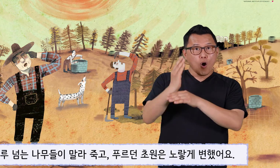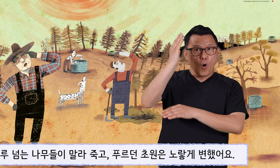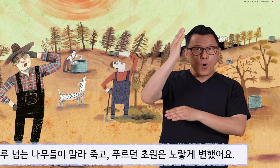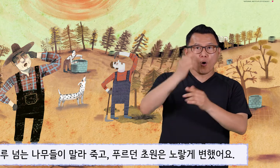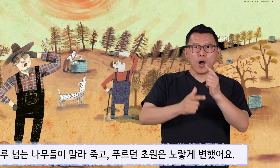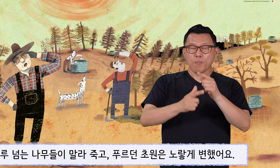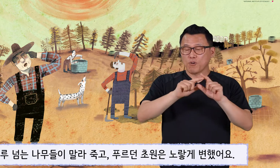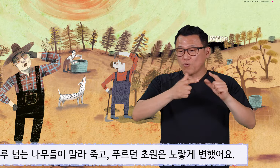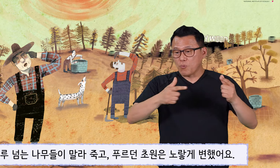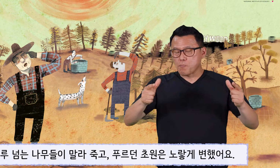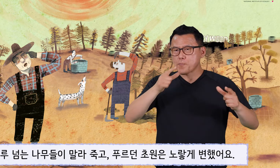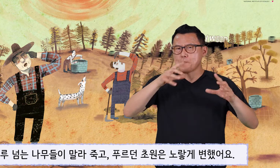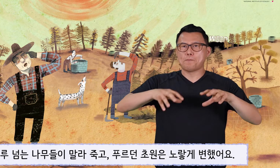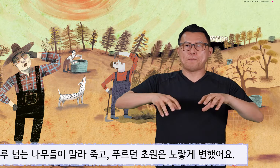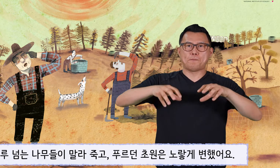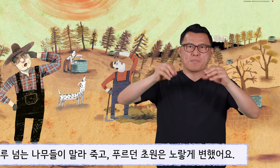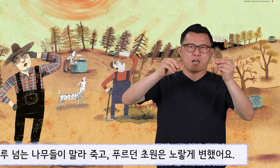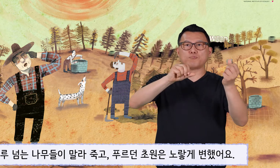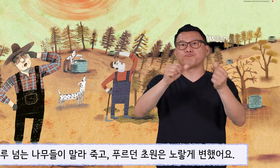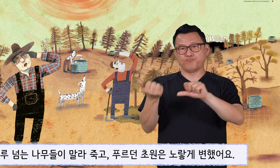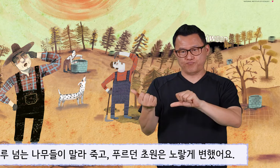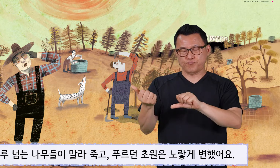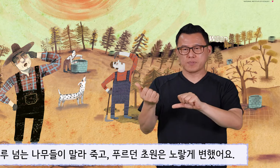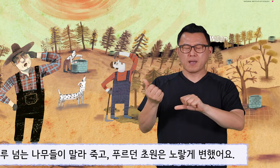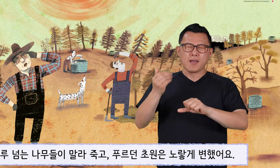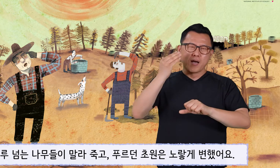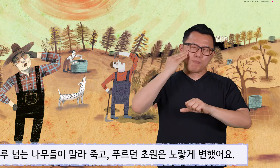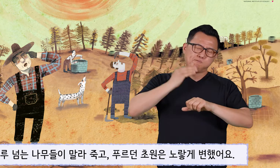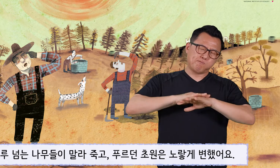1억 그루 넘는 나무들이 말라 죽고